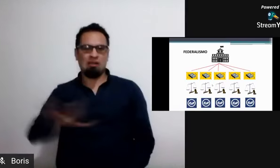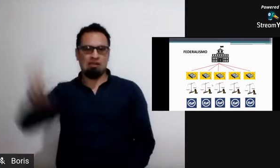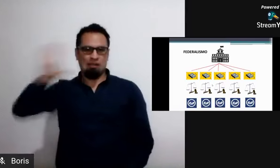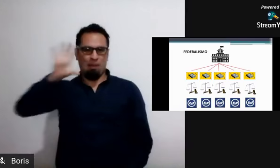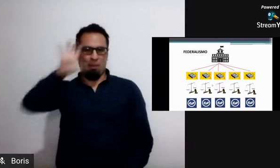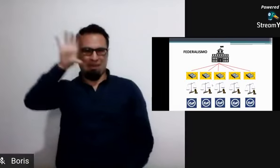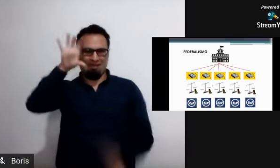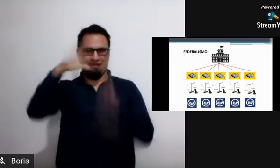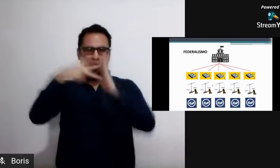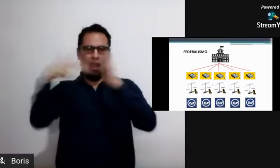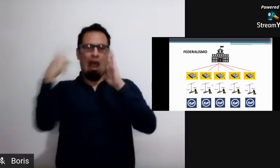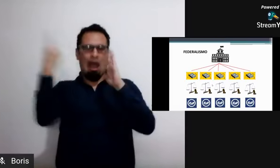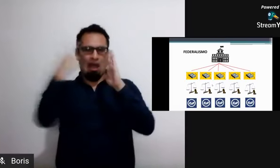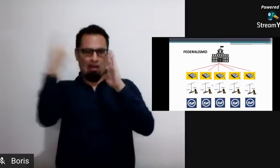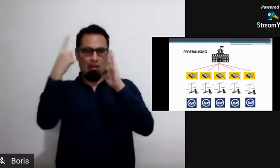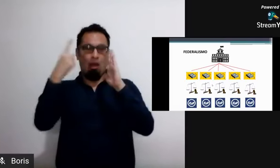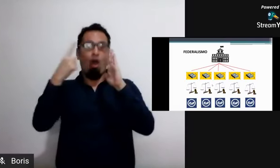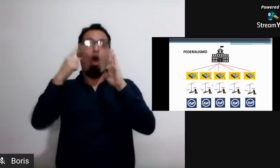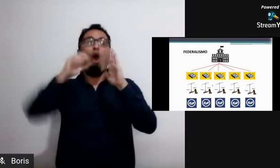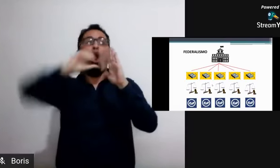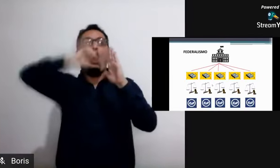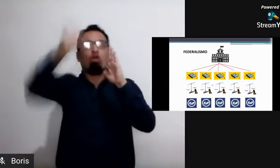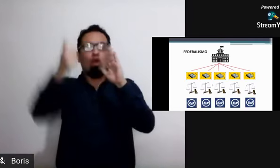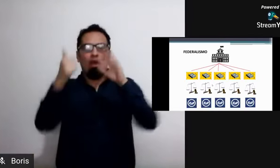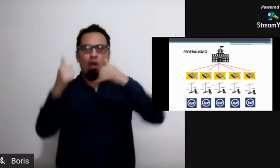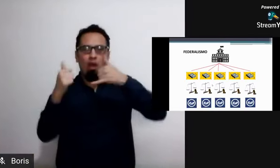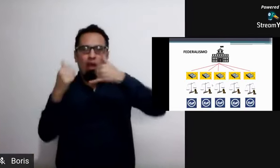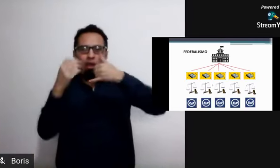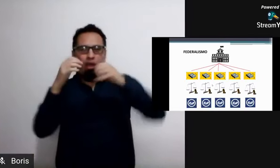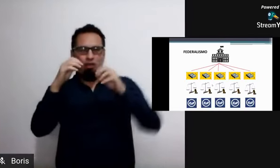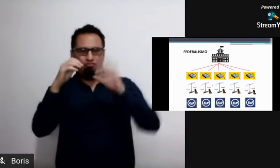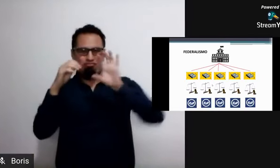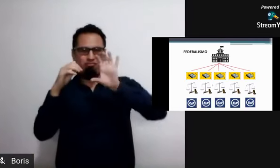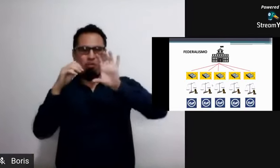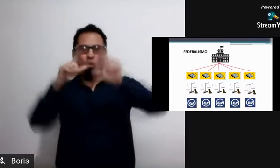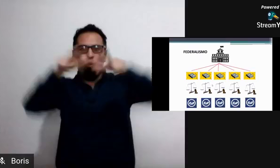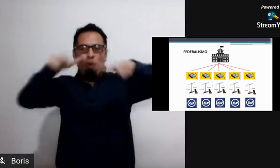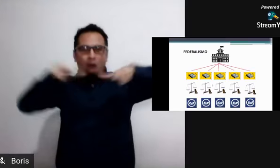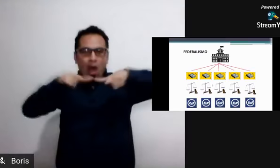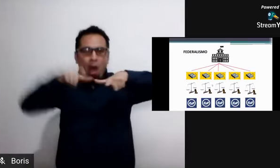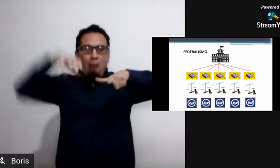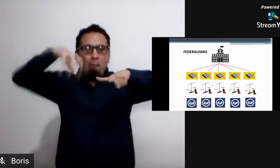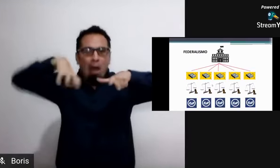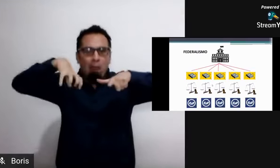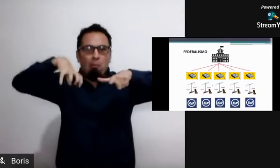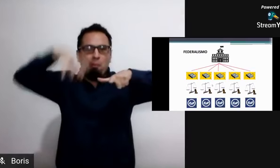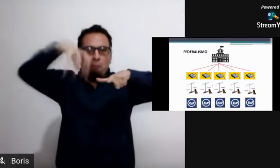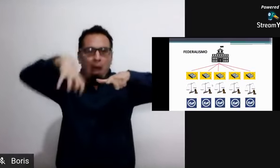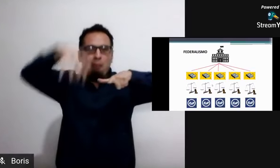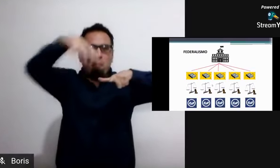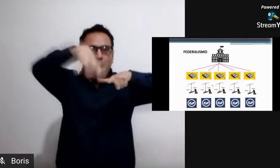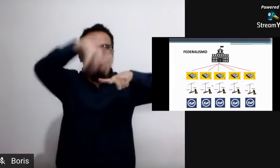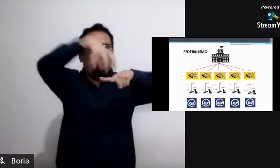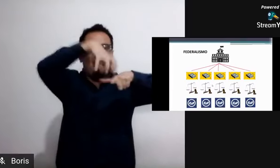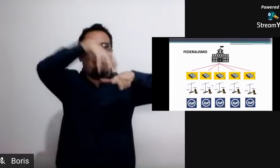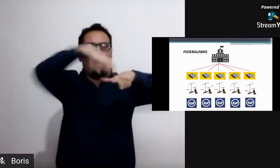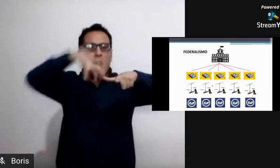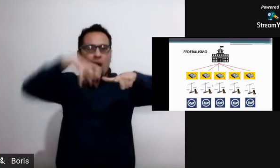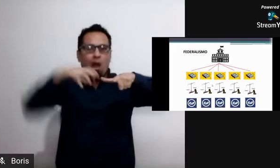mientras que en el federalismo habrían diferentes tipos de constituciones dependiendo de zonas o de